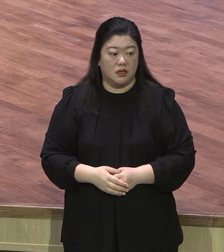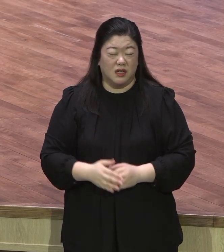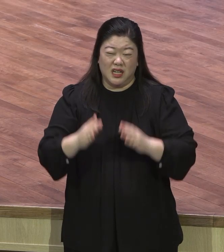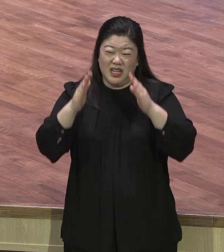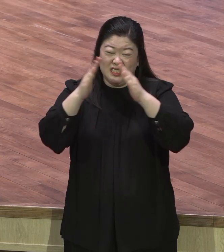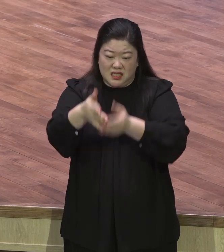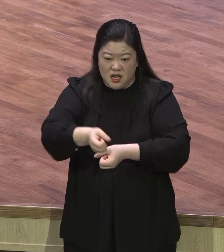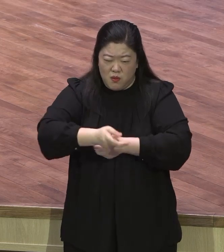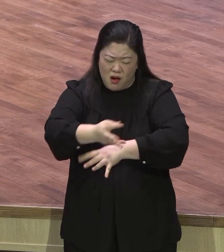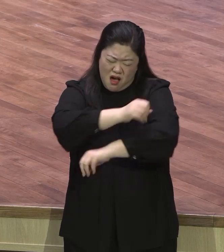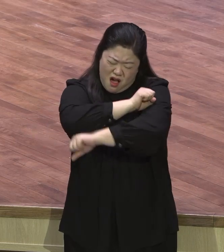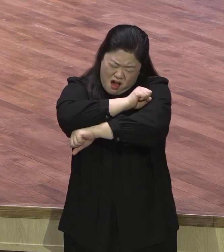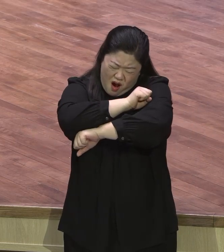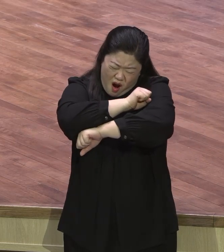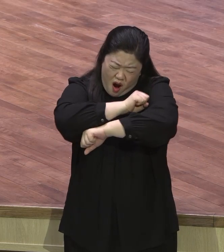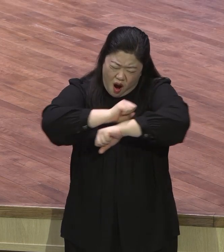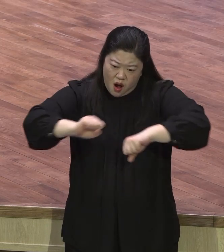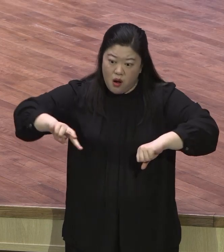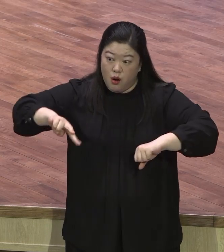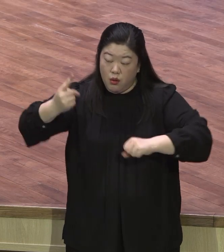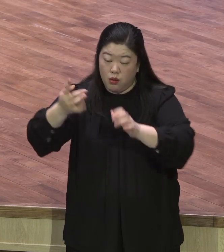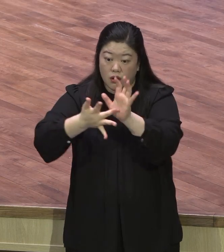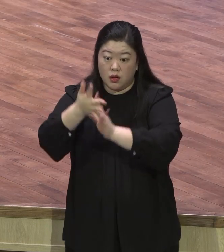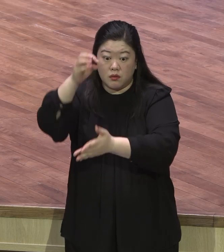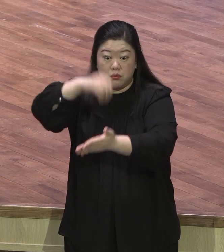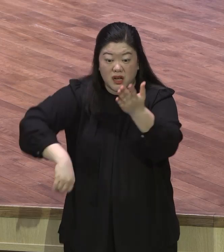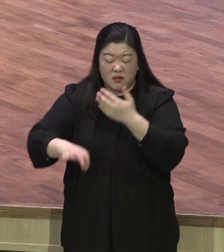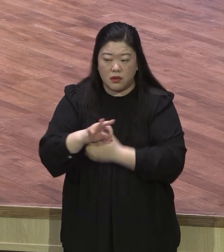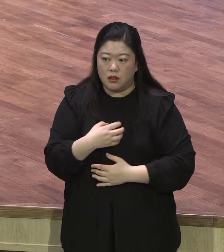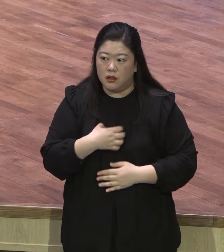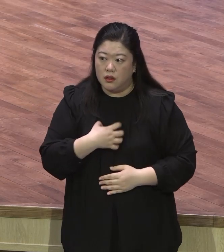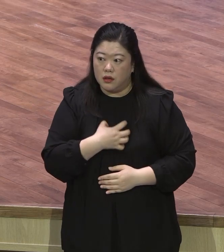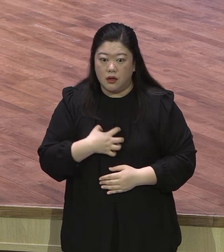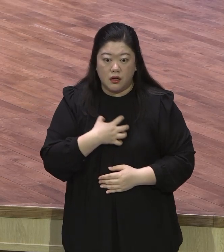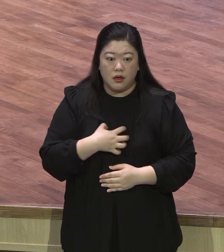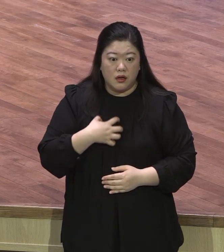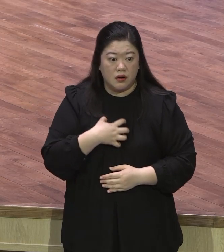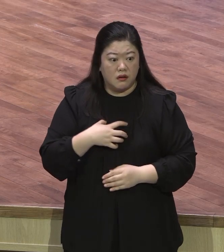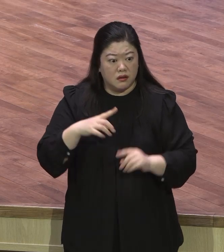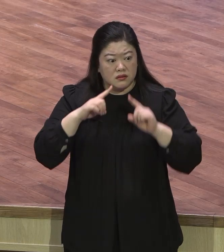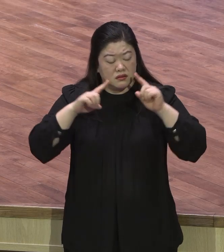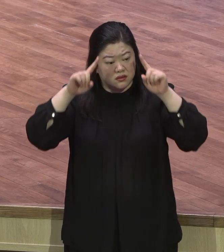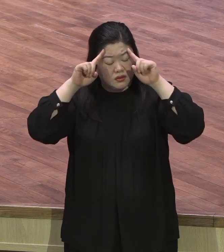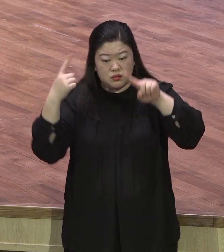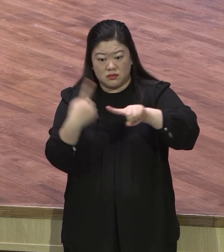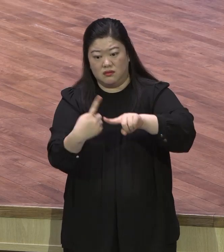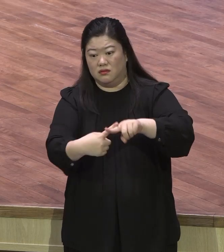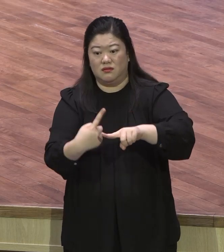행보한 게 아니에요. 예수님이 통치하는 장소. 그 상태. 그게 하나님의